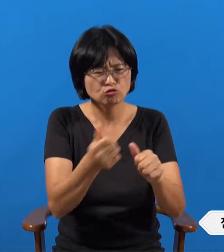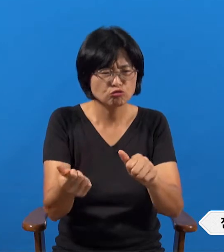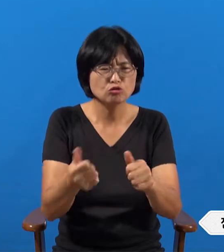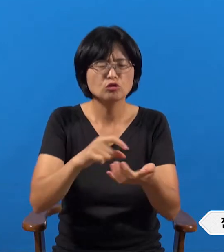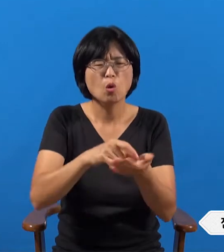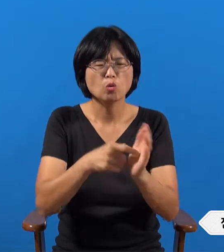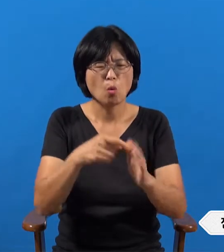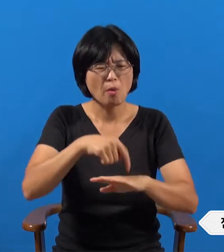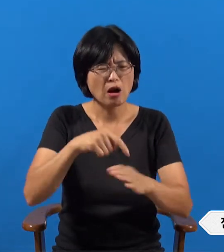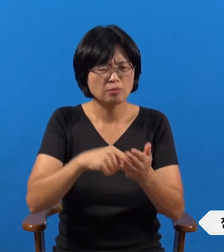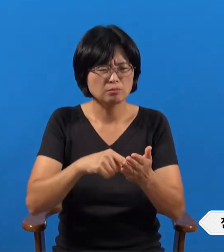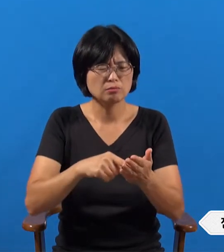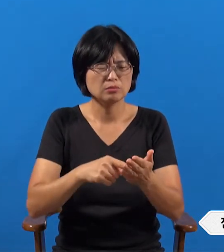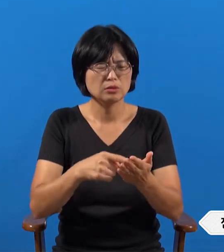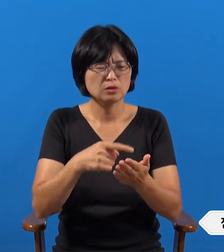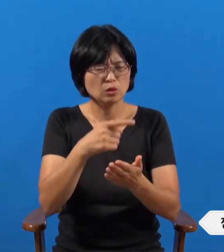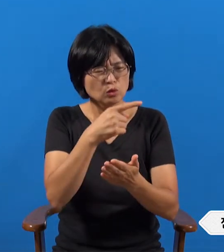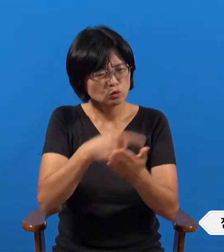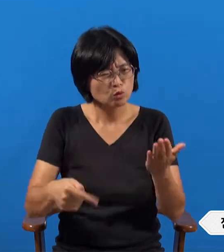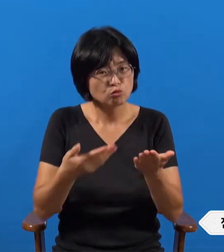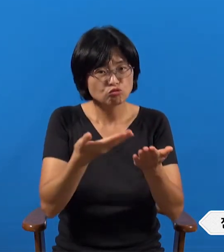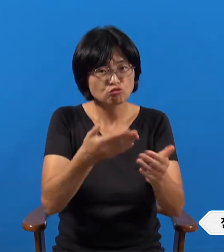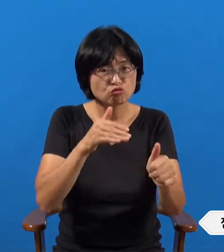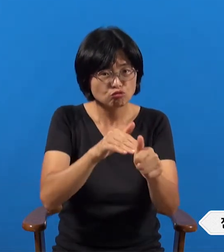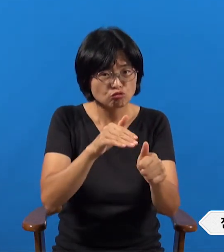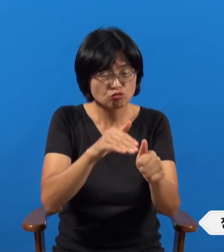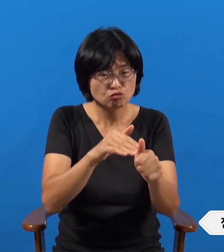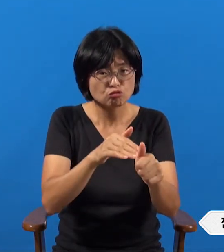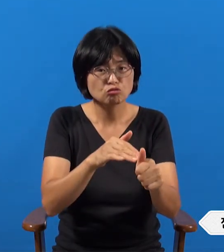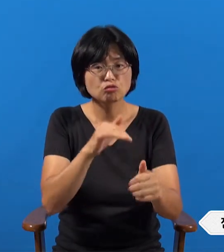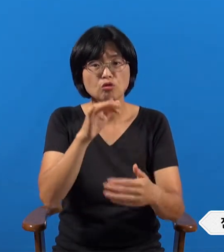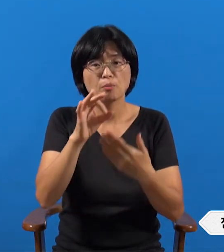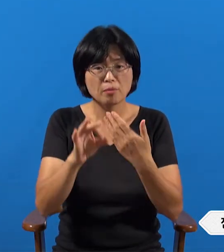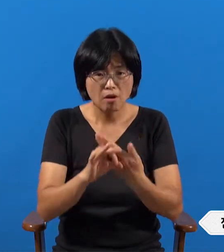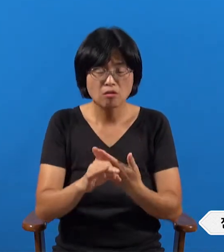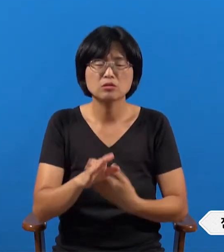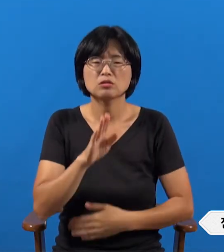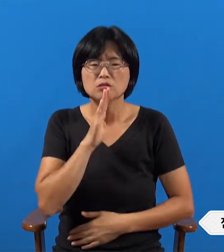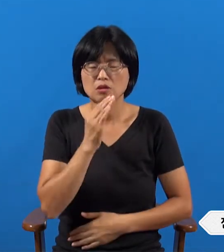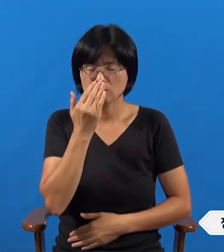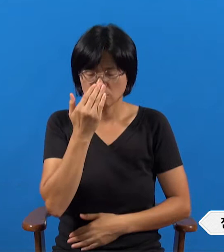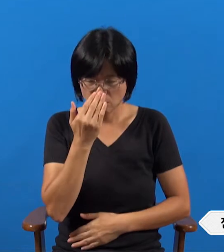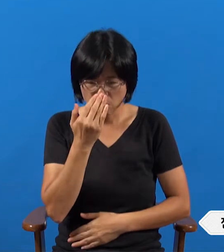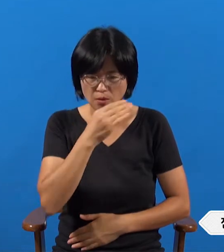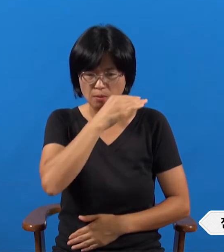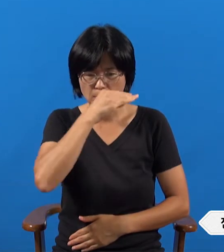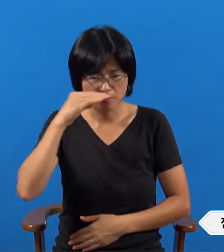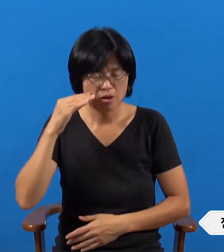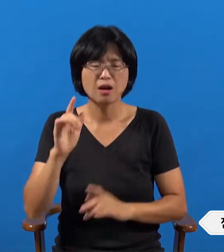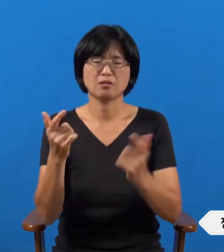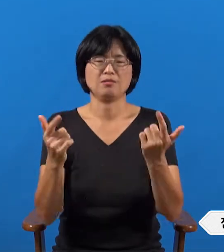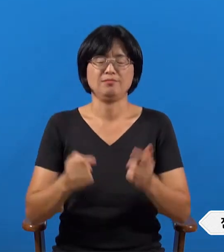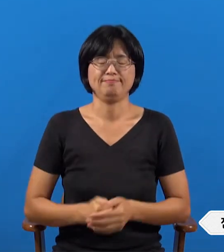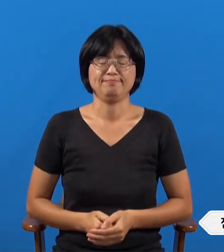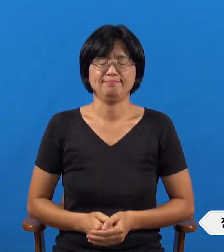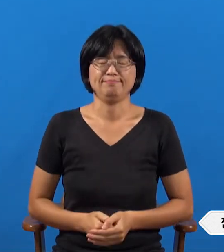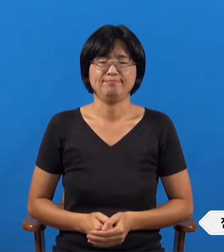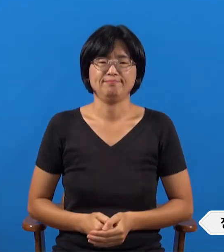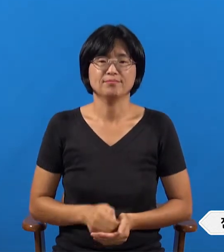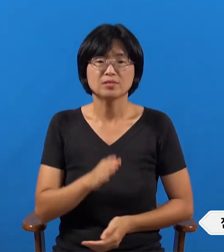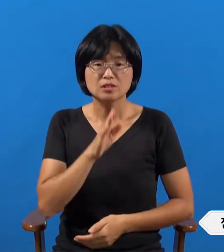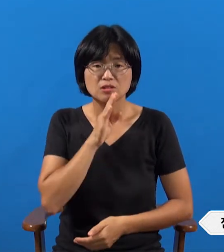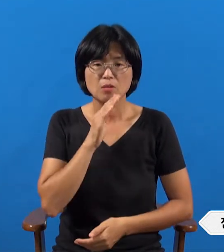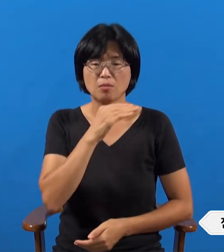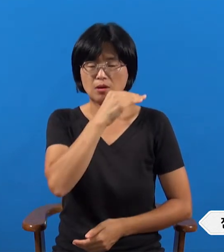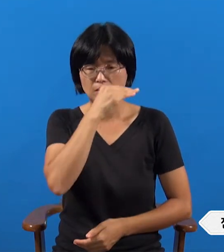일들이 있다면 오늘 성경은 그것은 결코 참된 경건이 아니며 진정한 경건은 자기